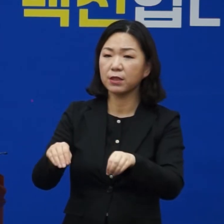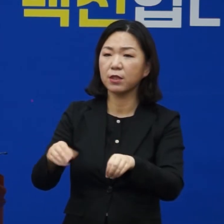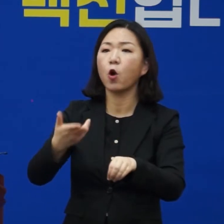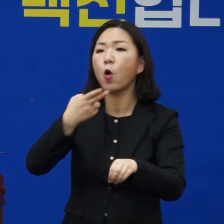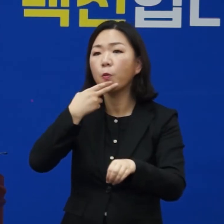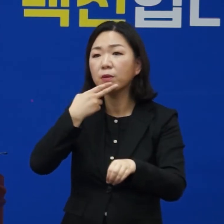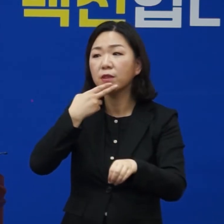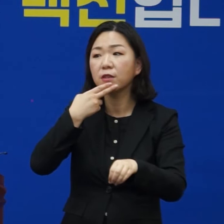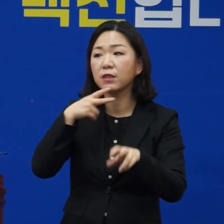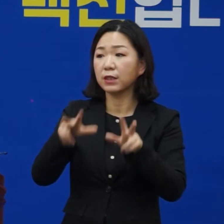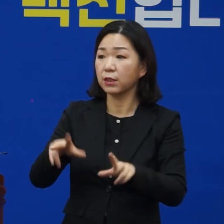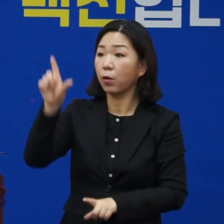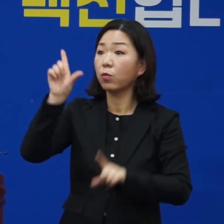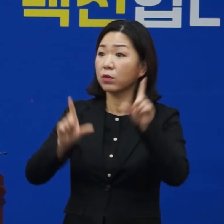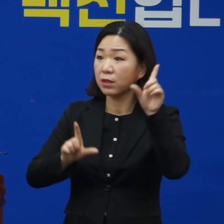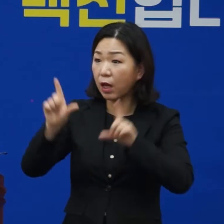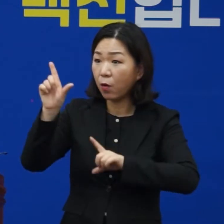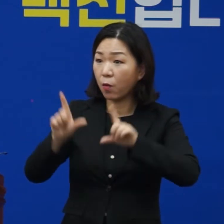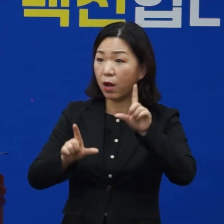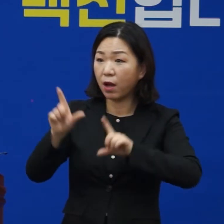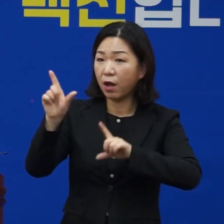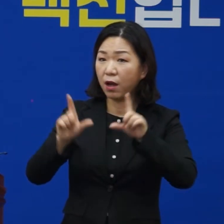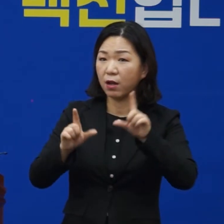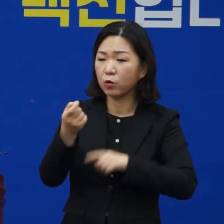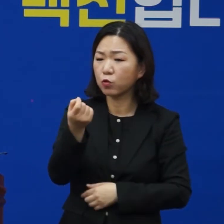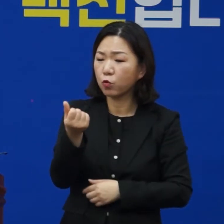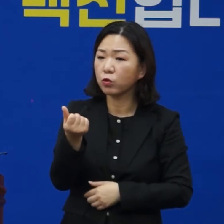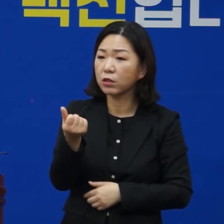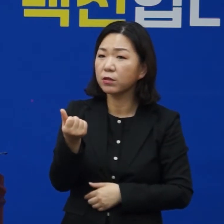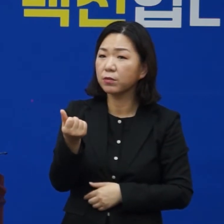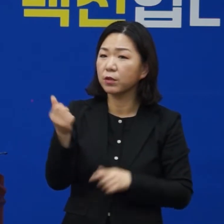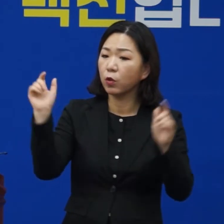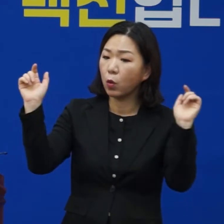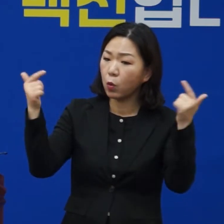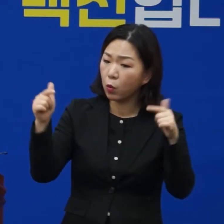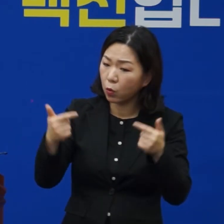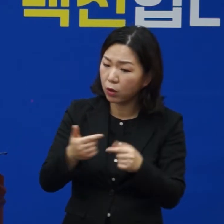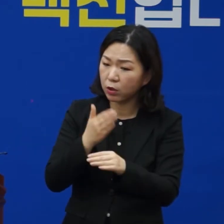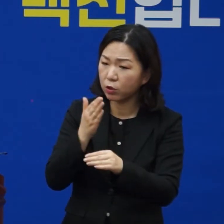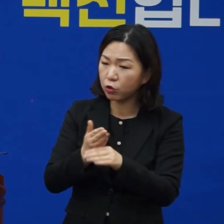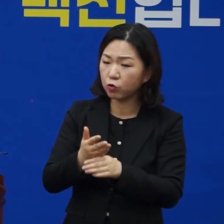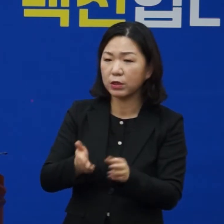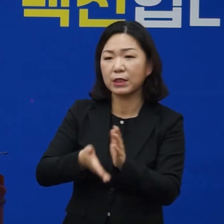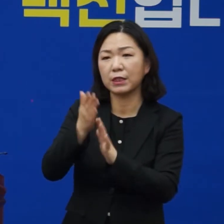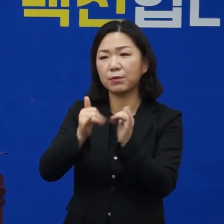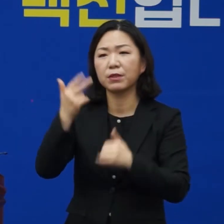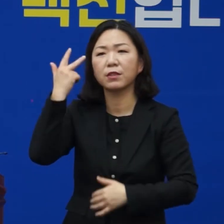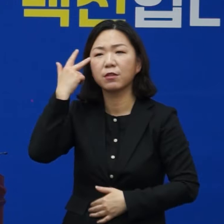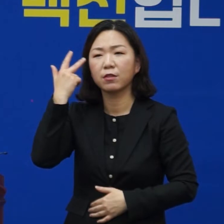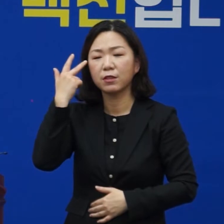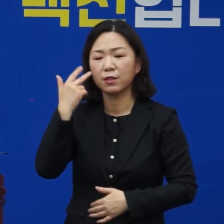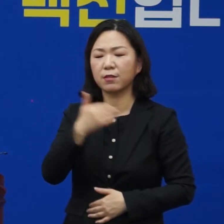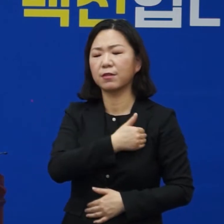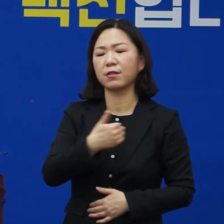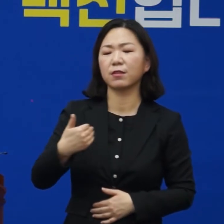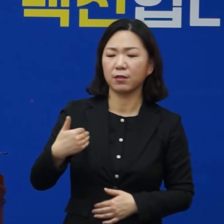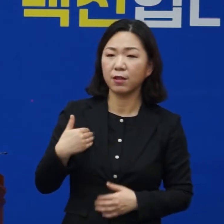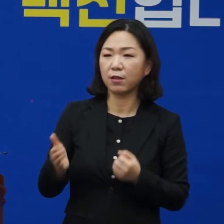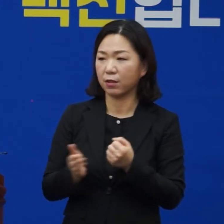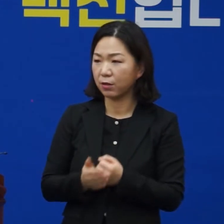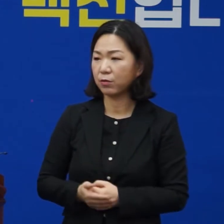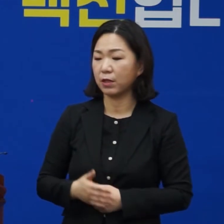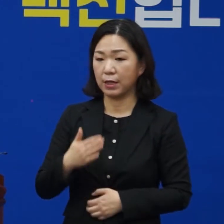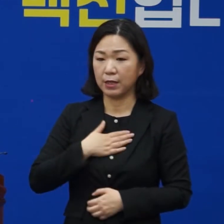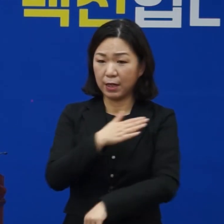이 상황을 만들어 오고 있는 것은 놀라운 시민 정신입니다. 전화 방역 당국이 잘해서가 아닙니다.